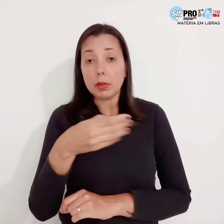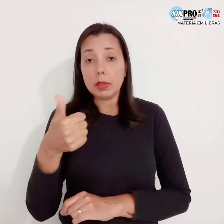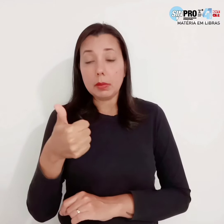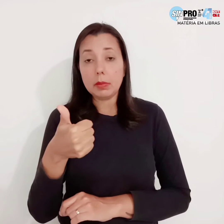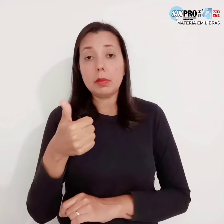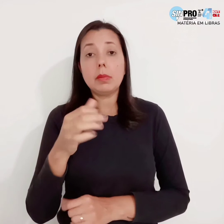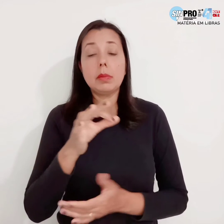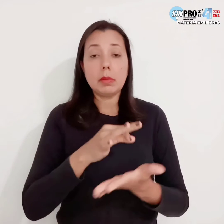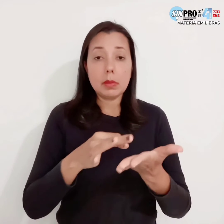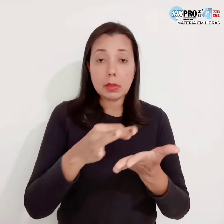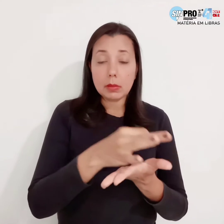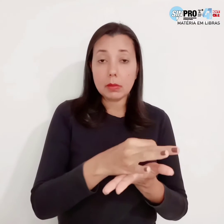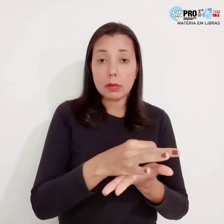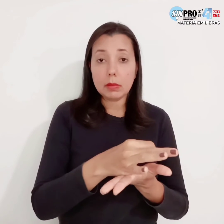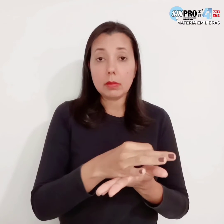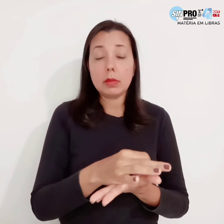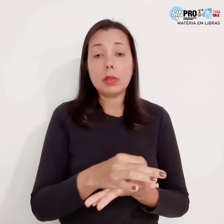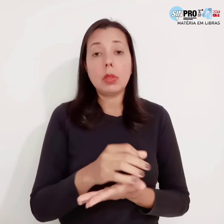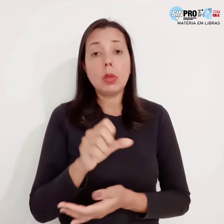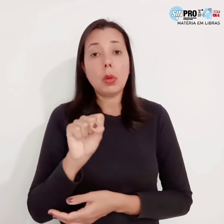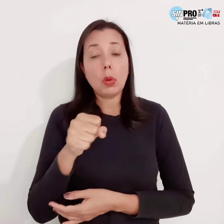4.127,41 a R$